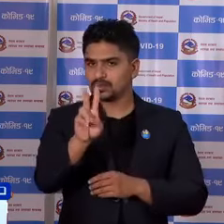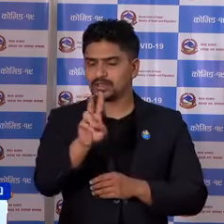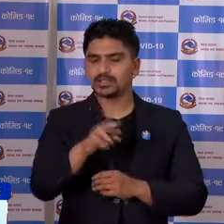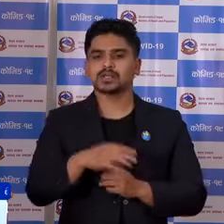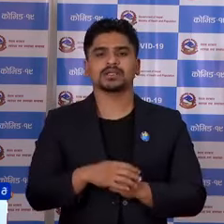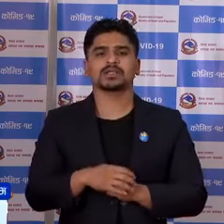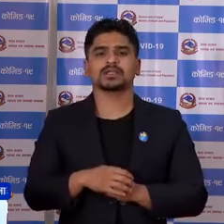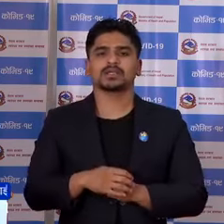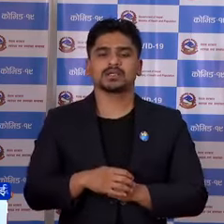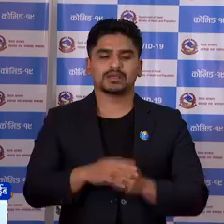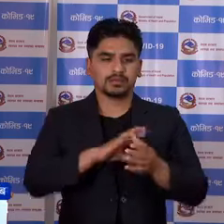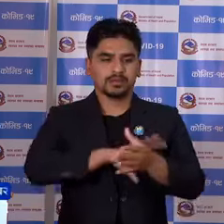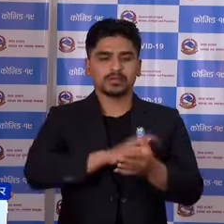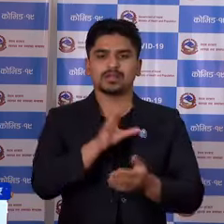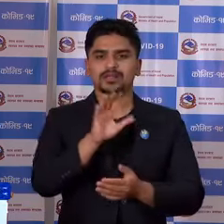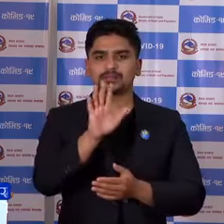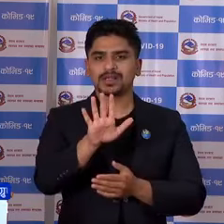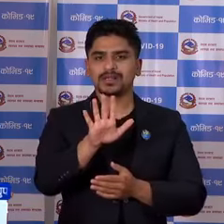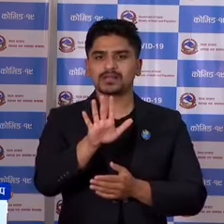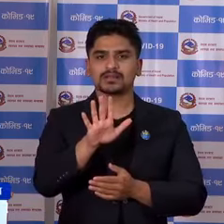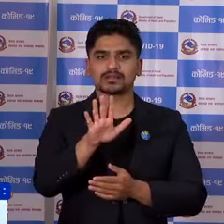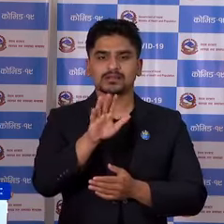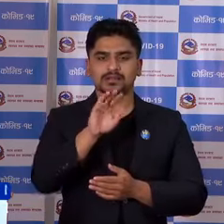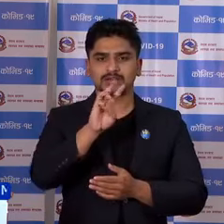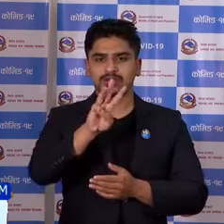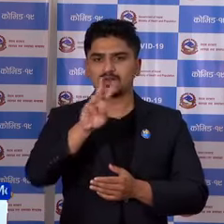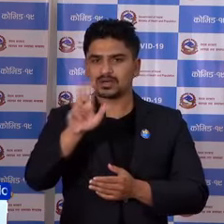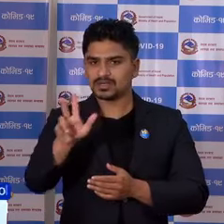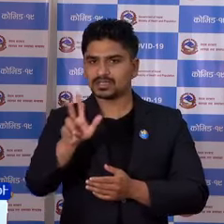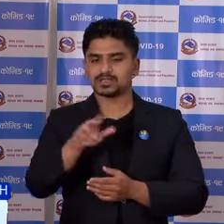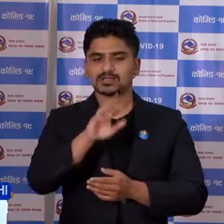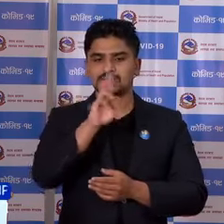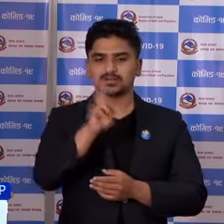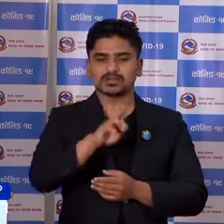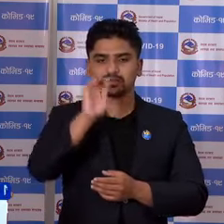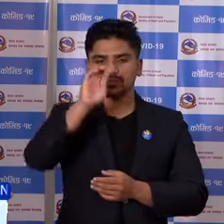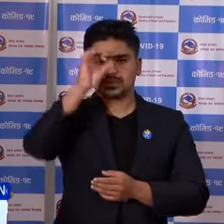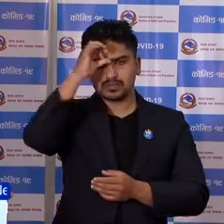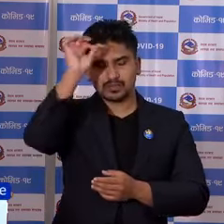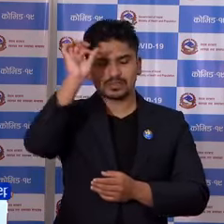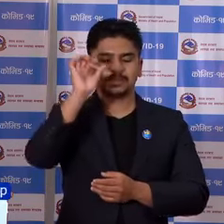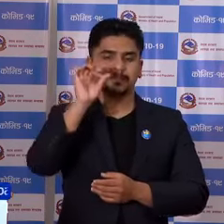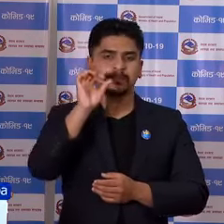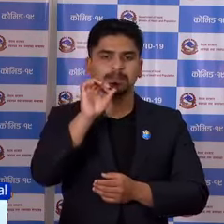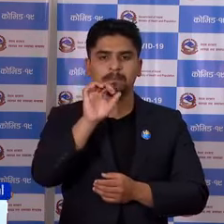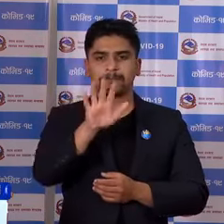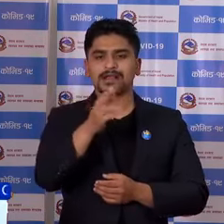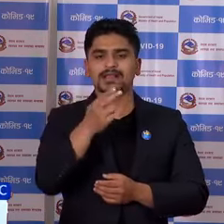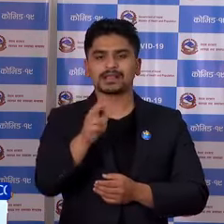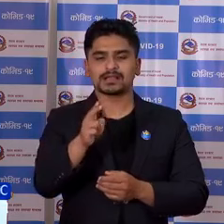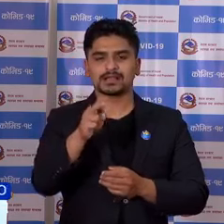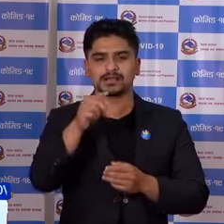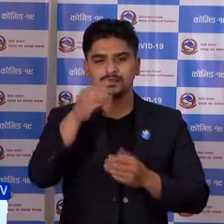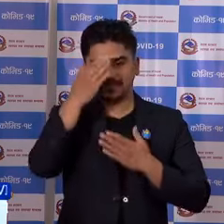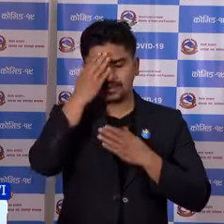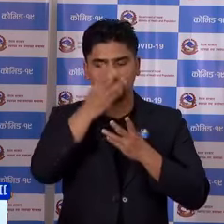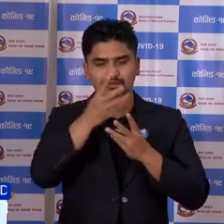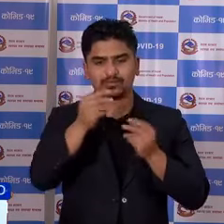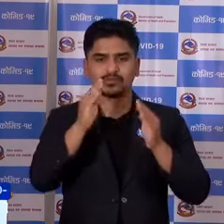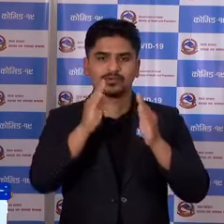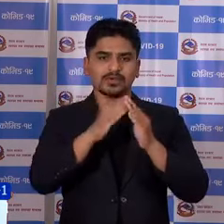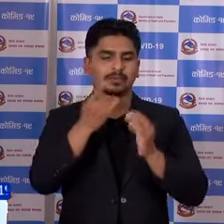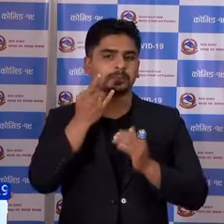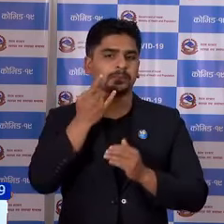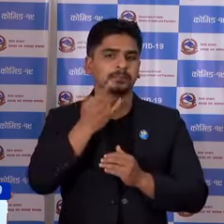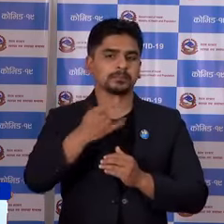2, प्रदेश नम्बर 5 38 र सुदूरपश्चिम प्रदेशबाट 5 हालसम्म